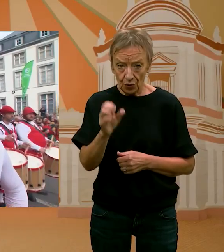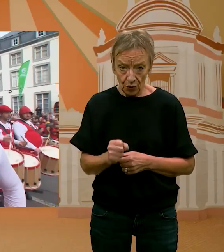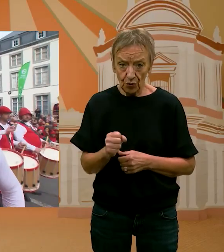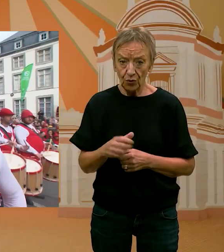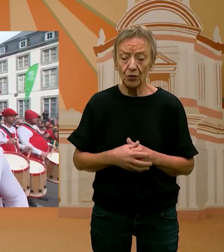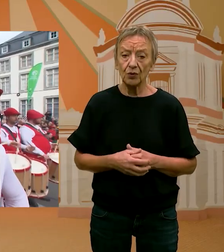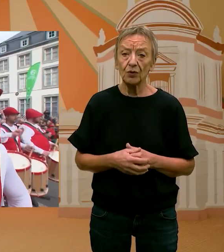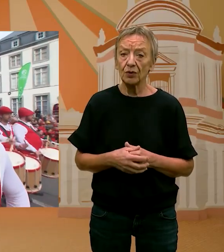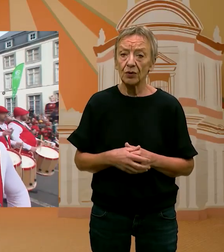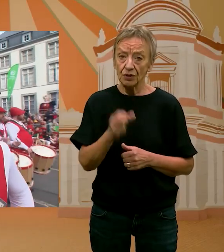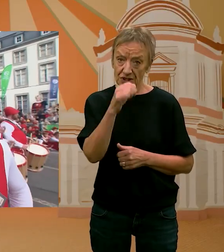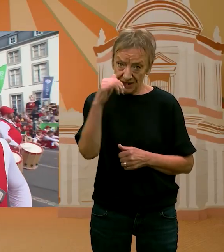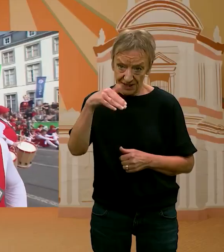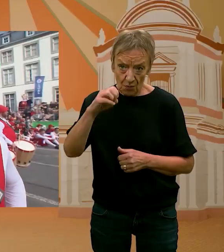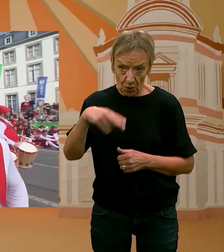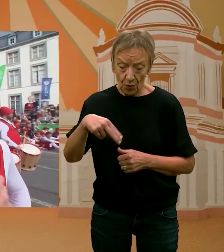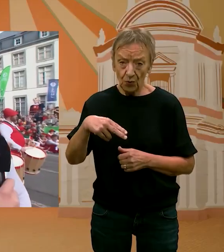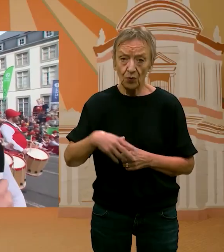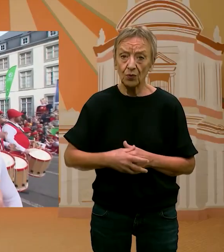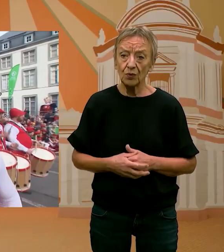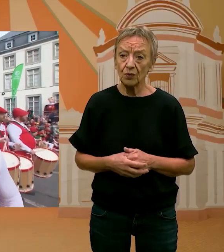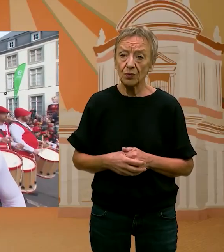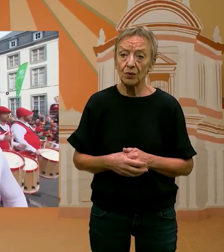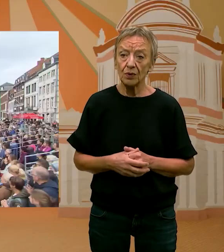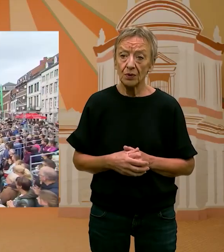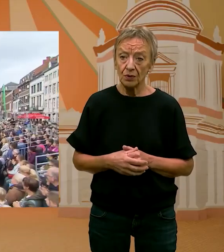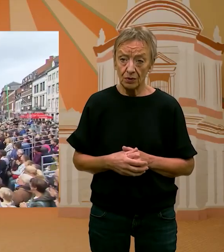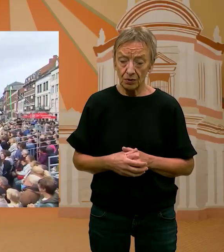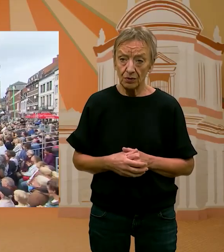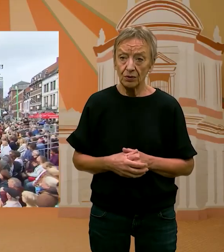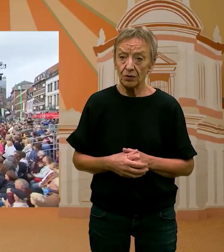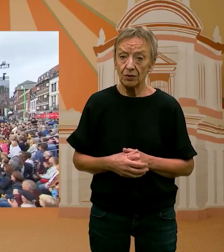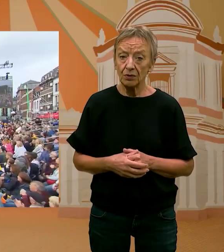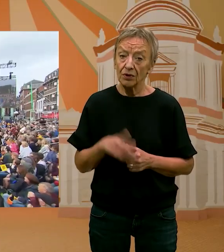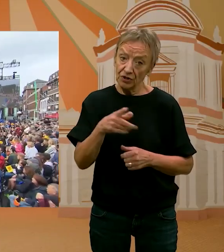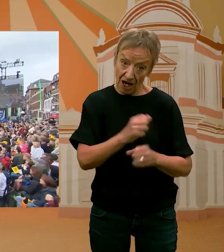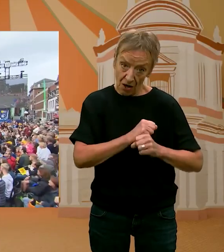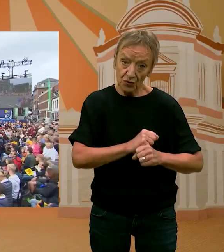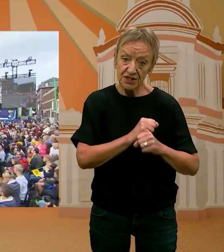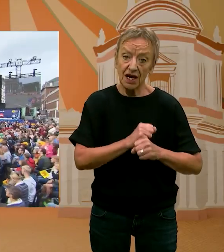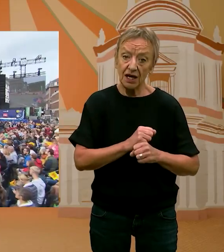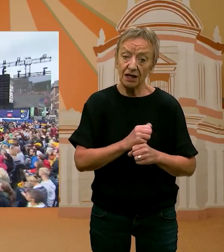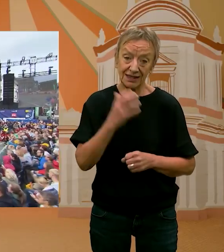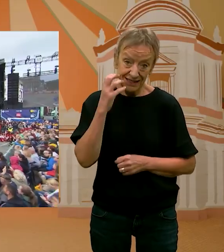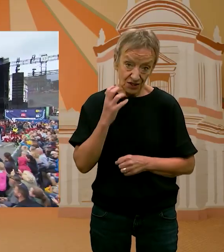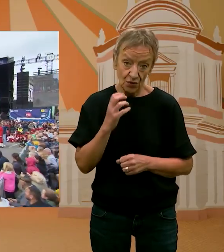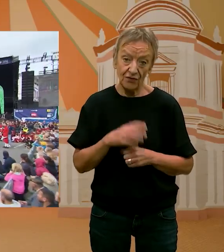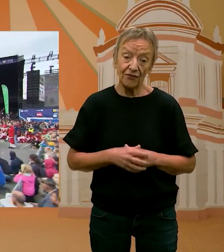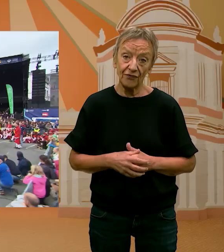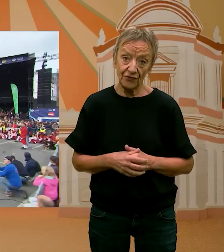y a encore du Cador quand même hein, sur les échasses là. Oui, comme Cador, il y a encore Christophe, il y a Hugues, il y